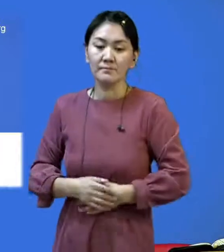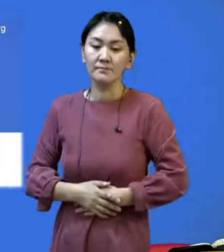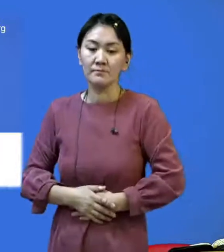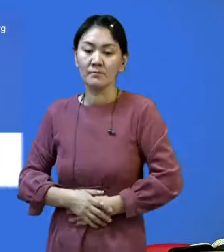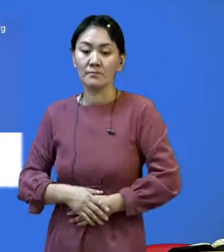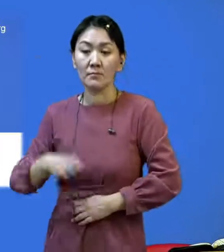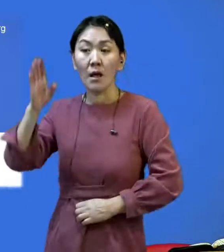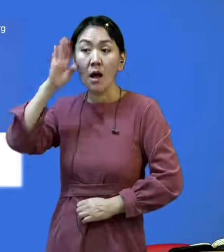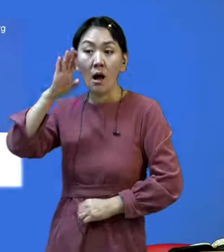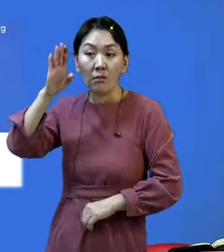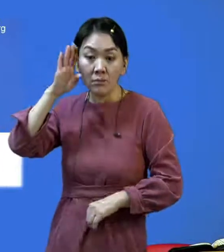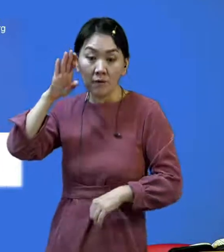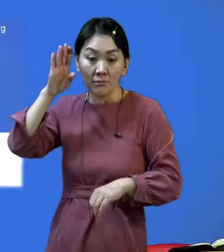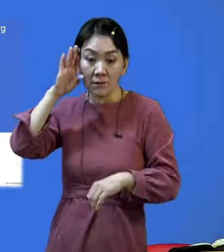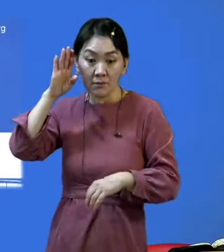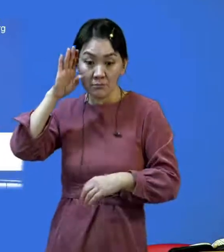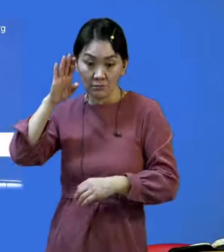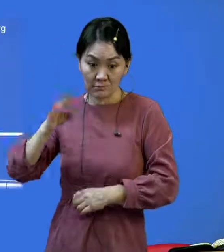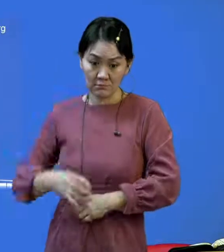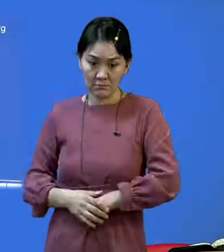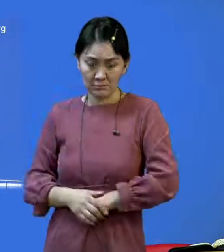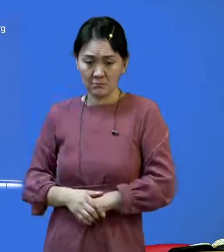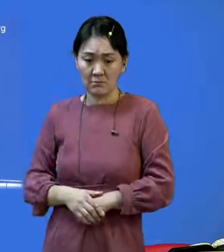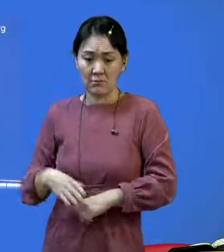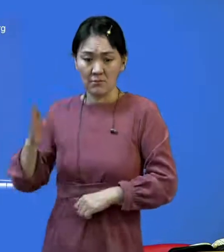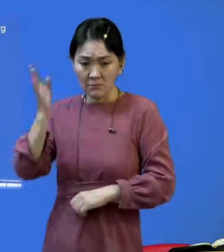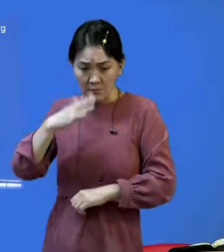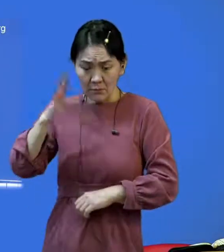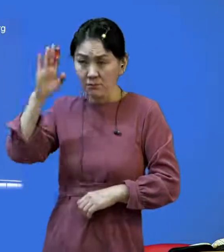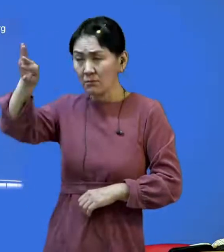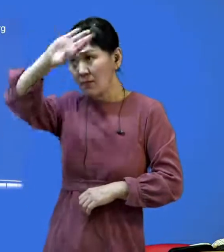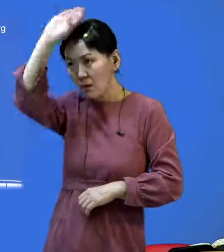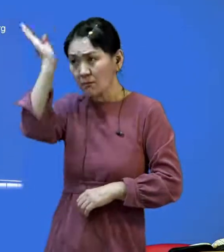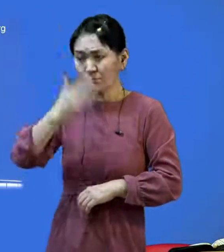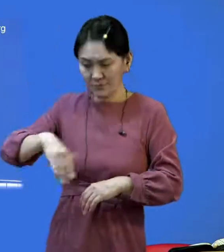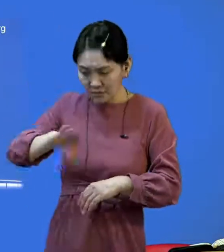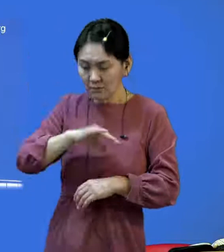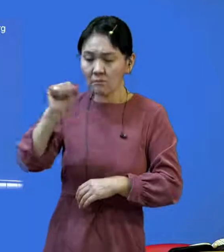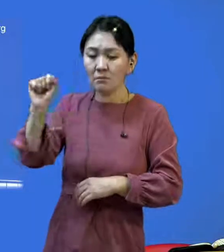Тэмээ Our Father in Heaven. Тэнгэр дэх бидний Аав.